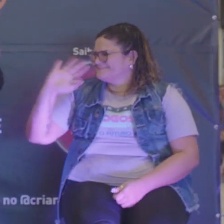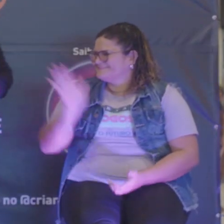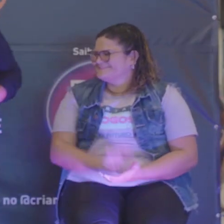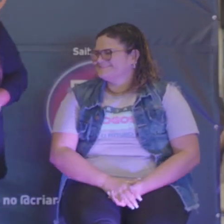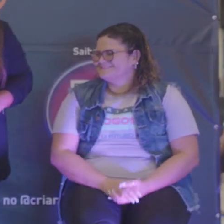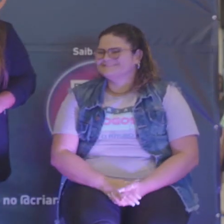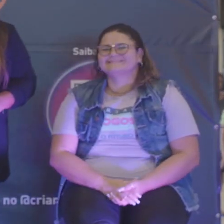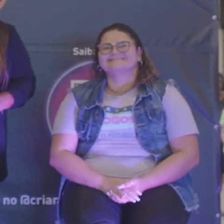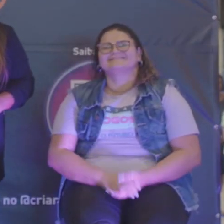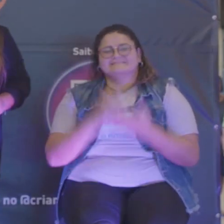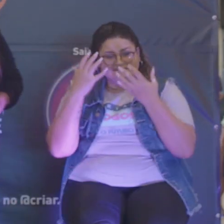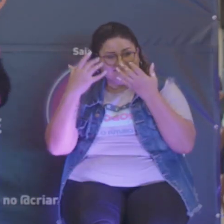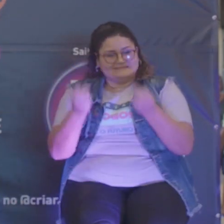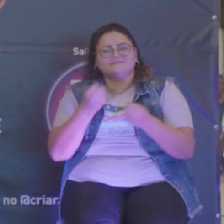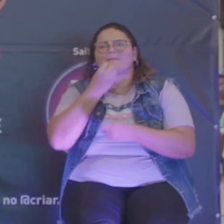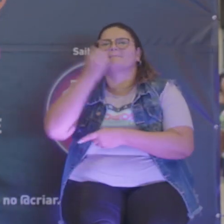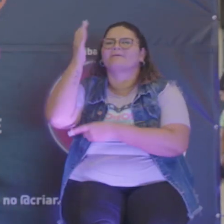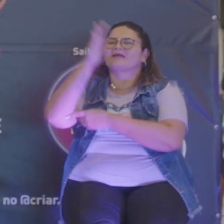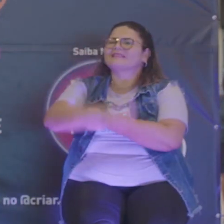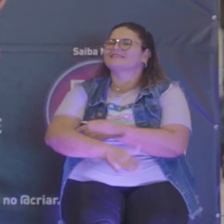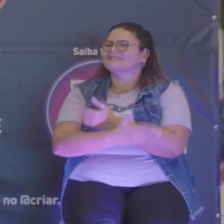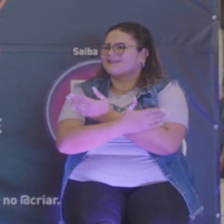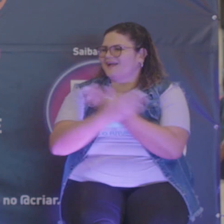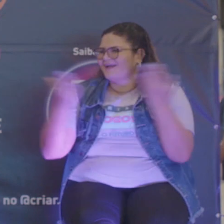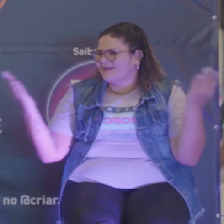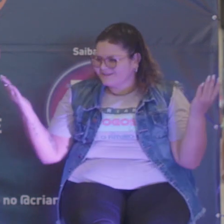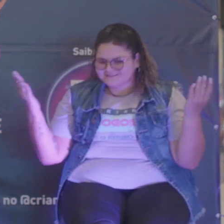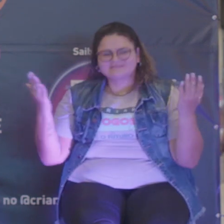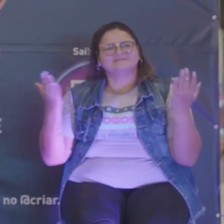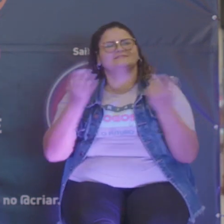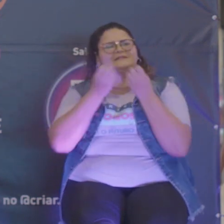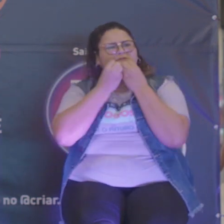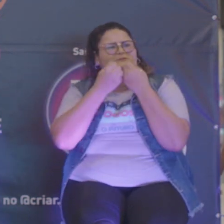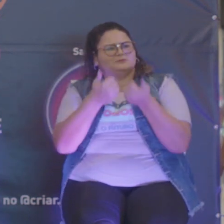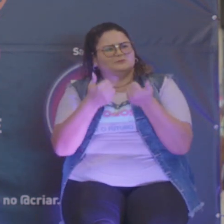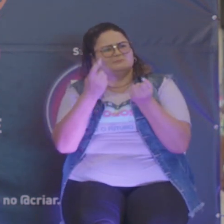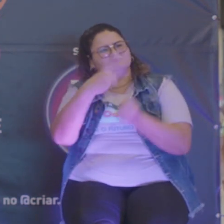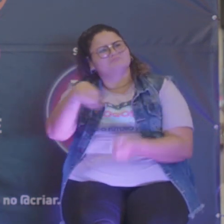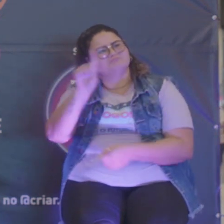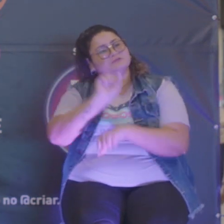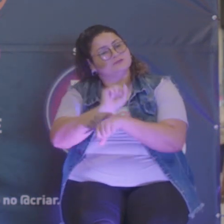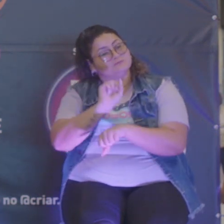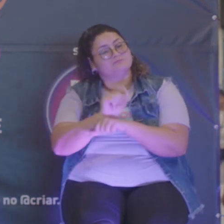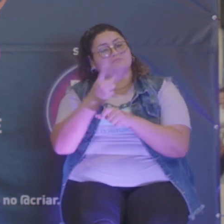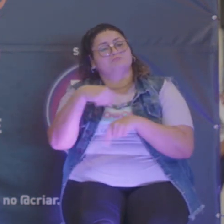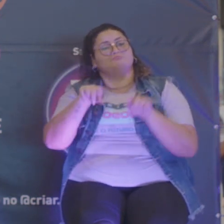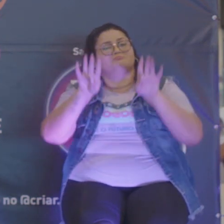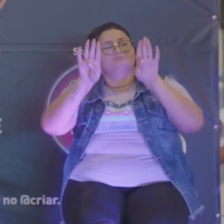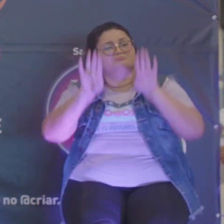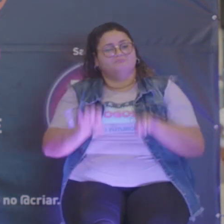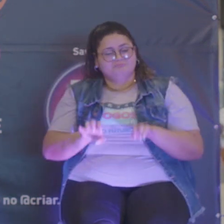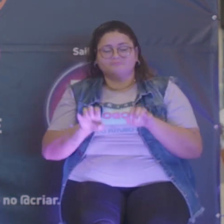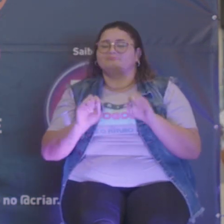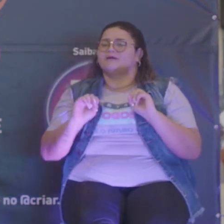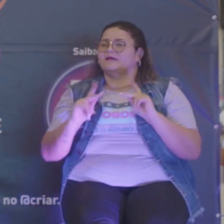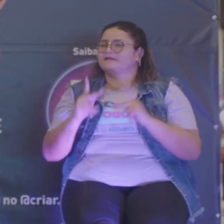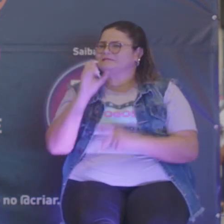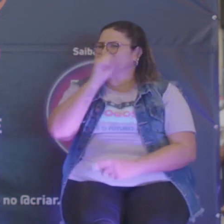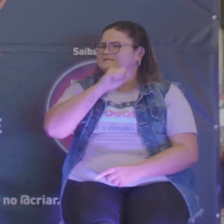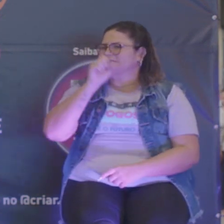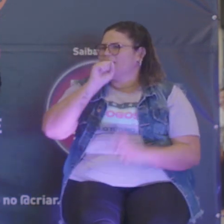Vamos lá, né? Boa tarde, pessoal. Tudo bem com vocês? Espero que vocês estejam bem. Um